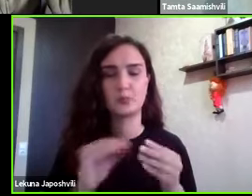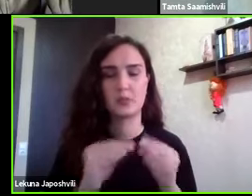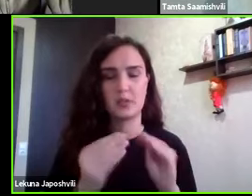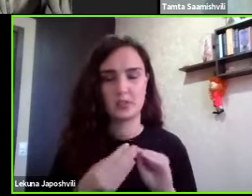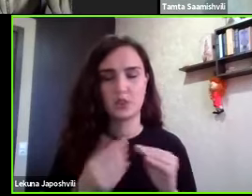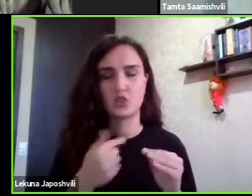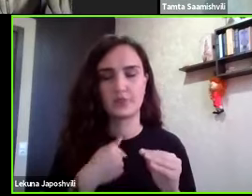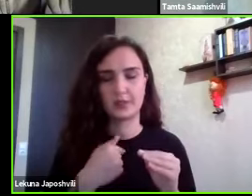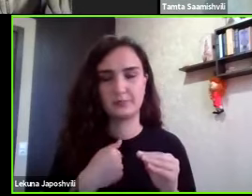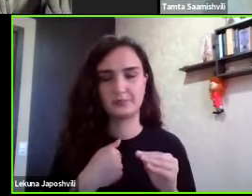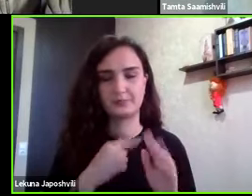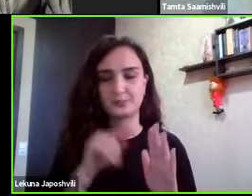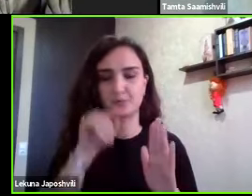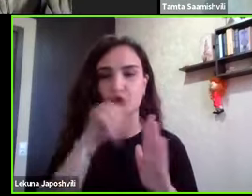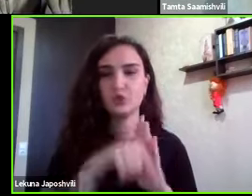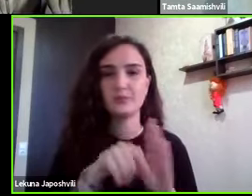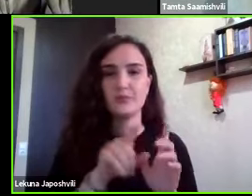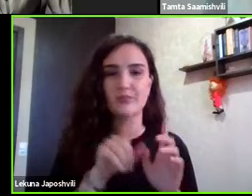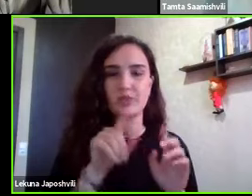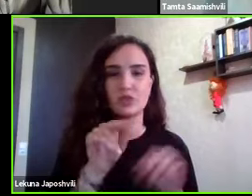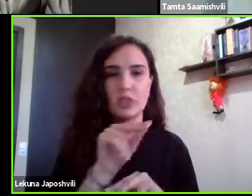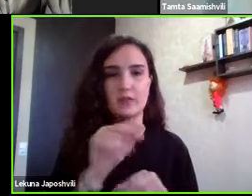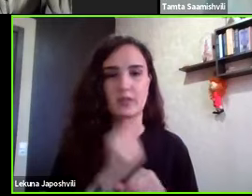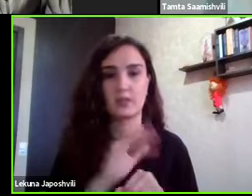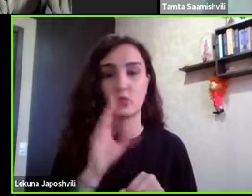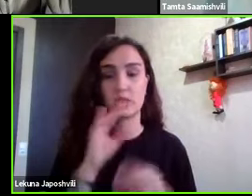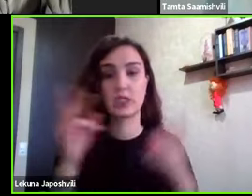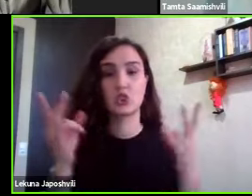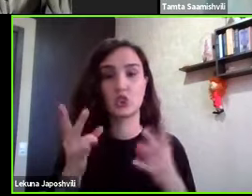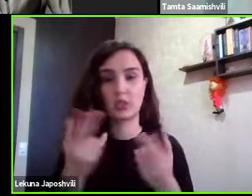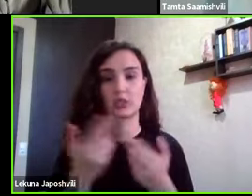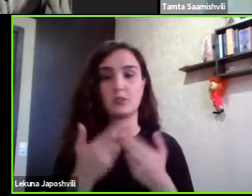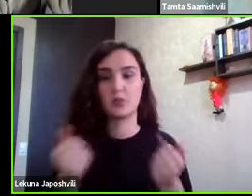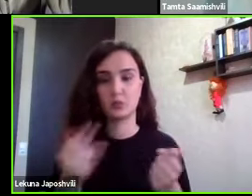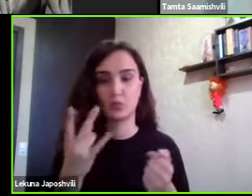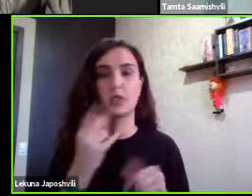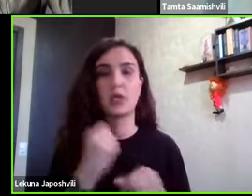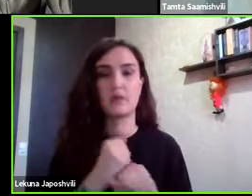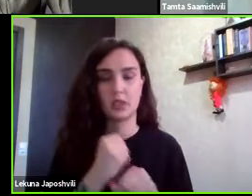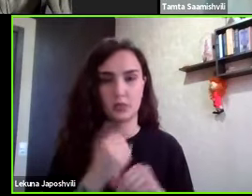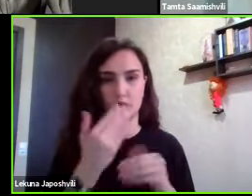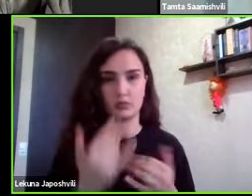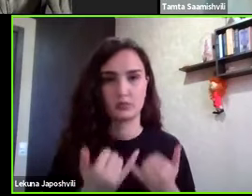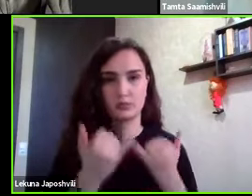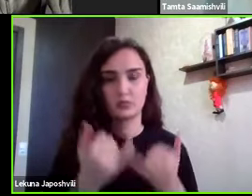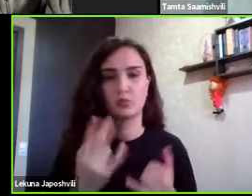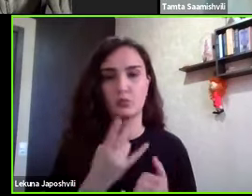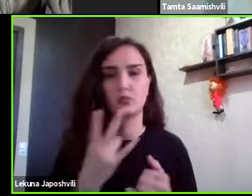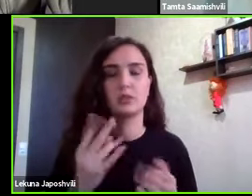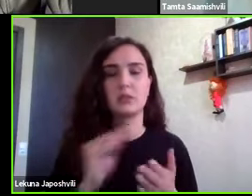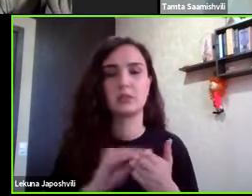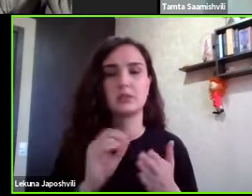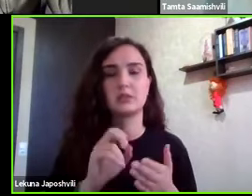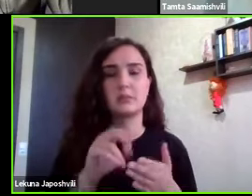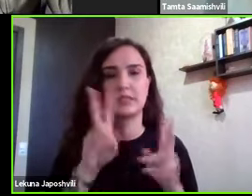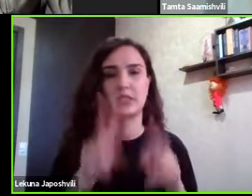ჩვენ ჩარევას არ ვაკეთებთ. მაგრამ როდესაც საჭიროა, რა თქმა უნდა, უნდა ჩავერიოთ, უნდა დამნიშნოთ